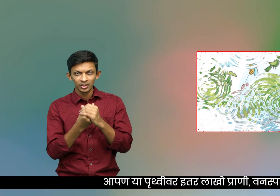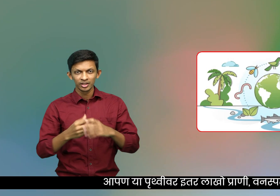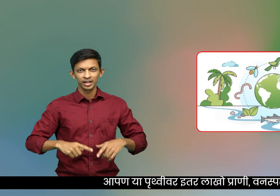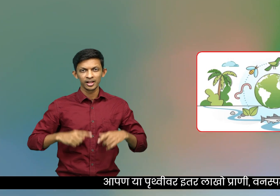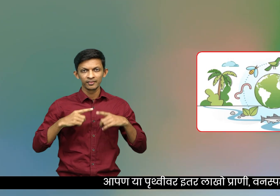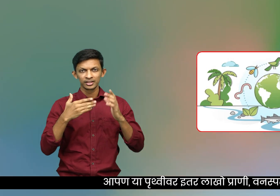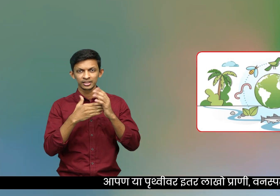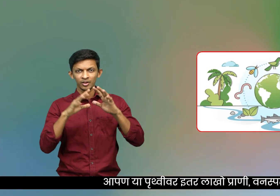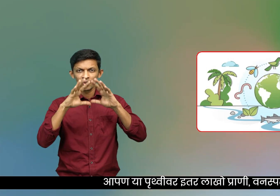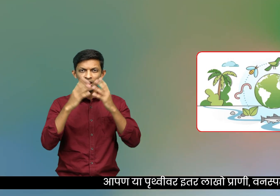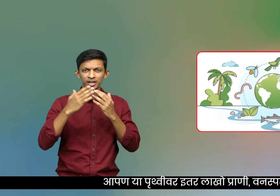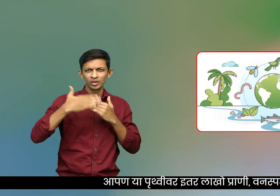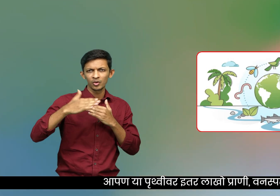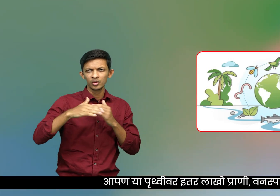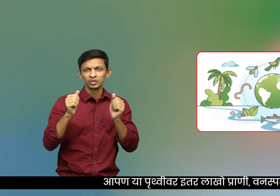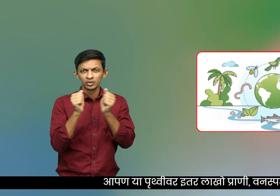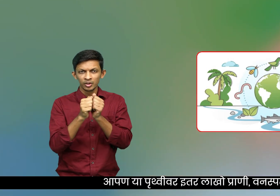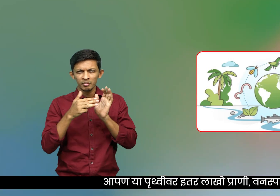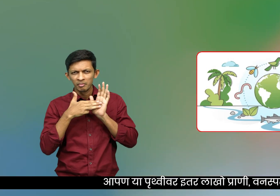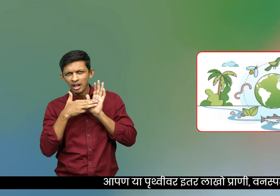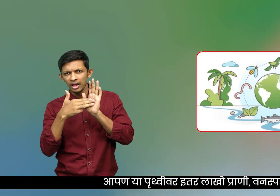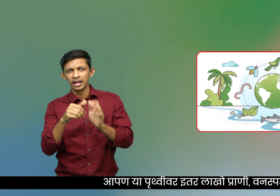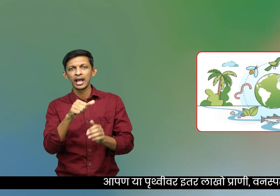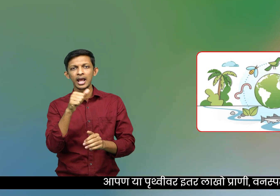आपण या पृथ्वीवर इतर लाखो प्राणी, वनस्पती